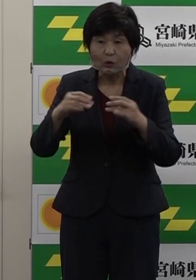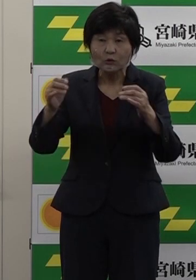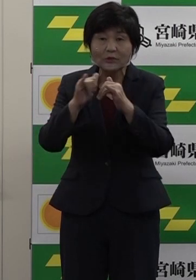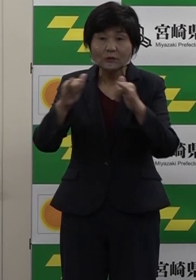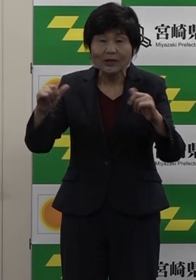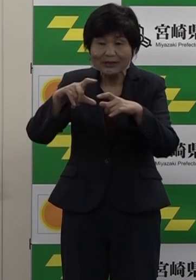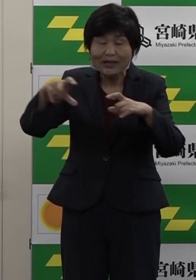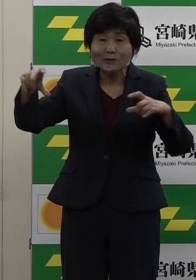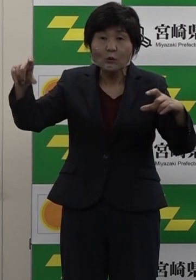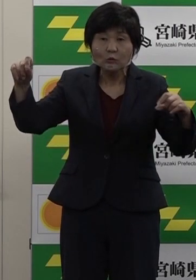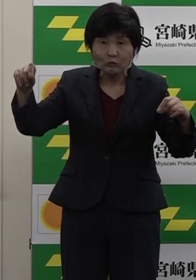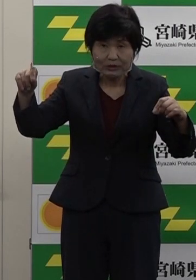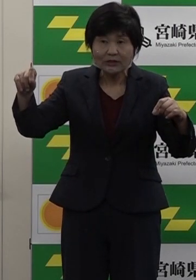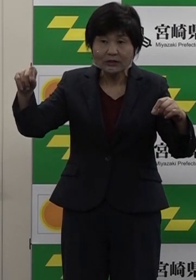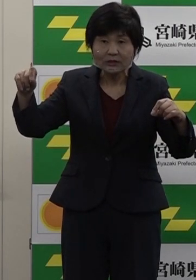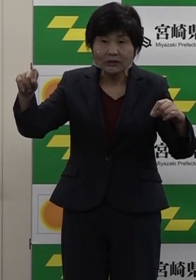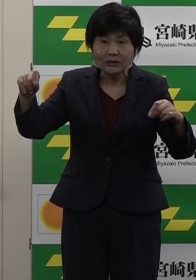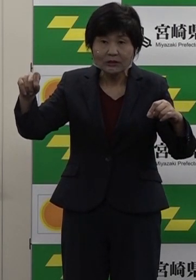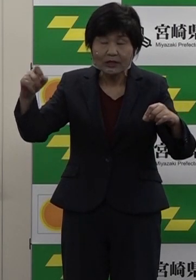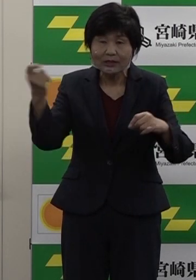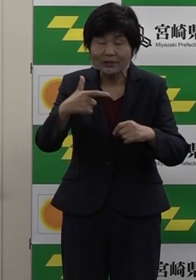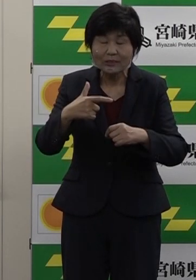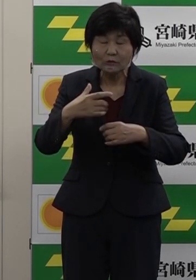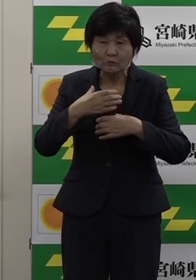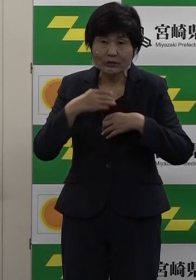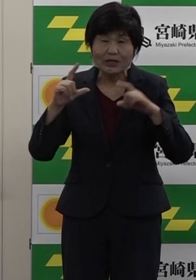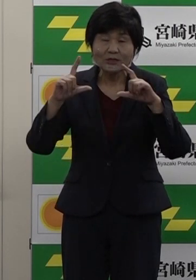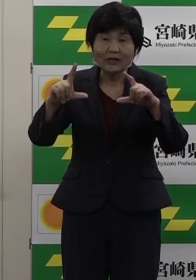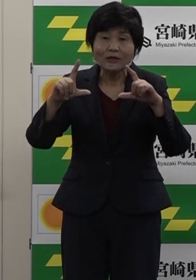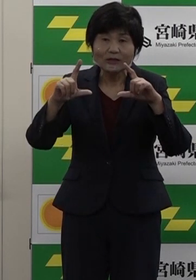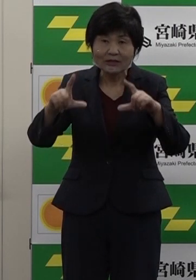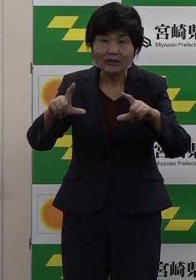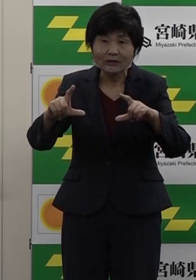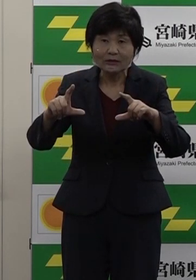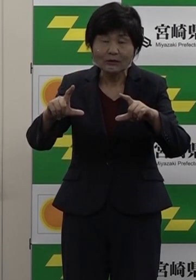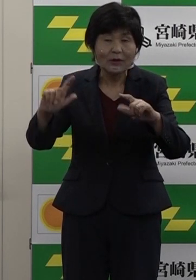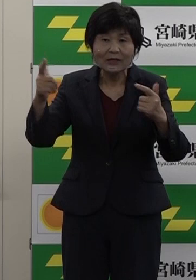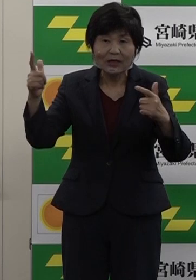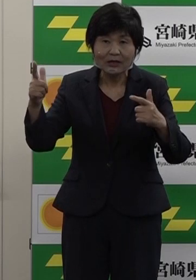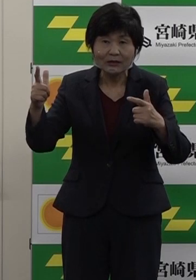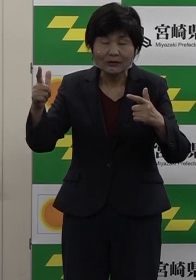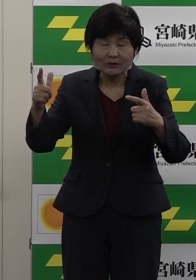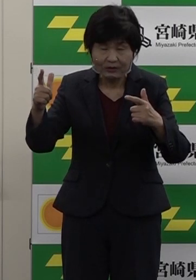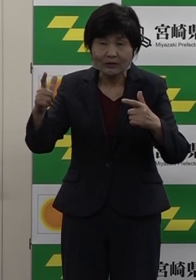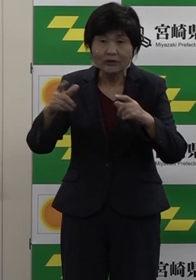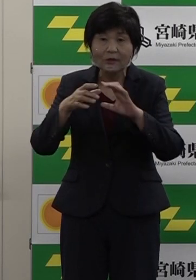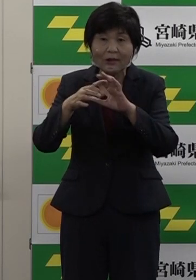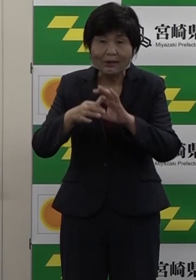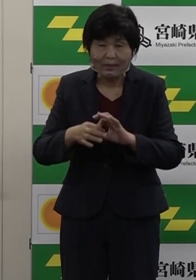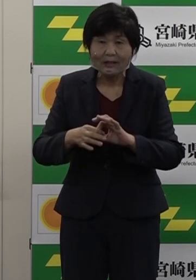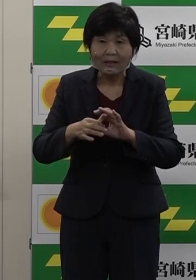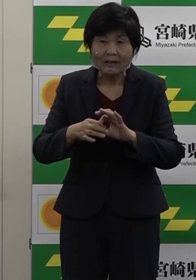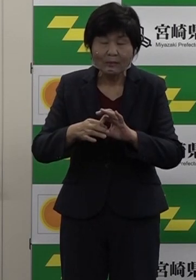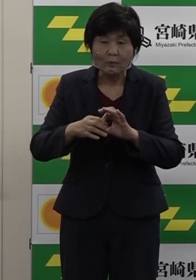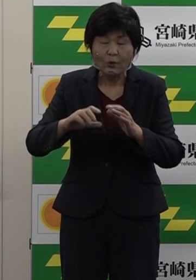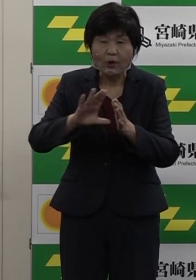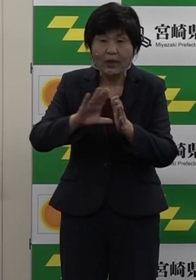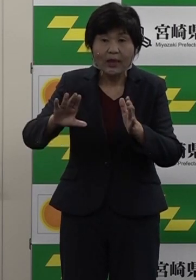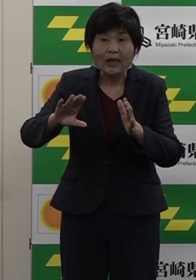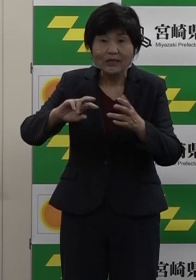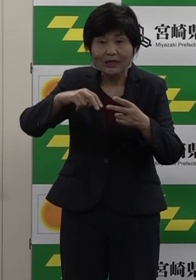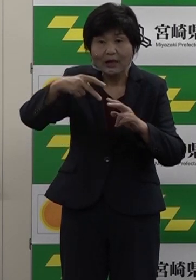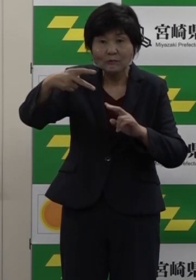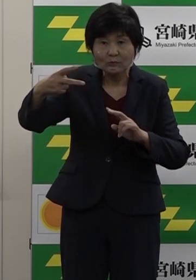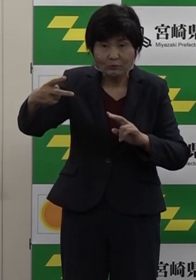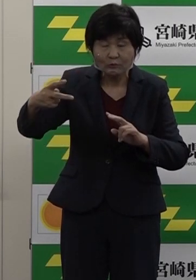と、動いていいんだという意識になったというのはこの変異株のリスクにも直面をする中で国全